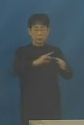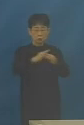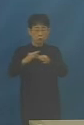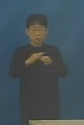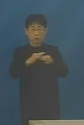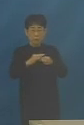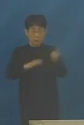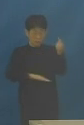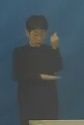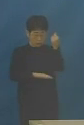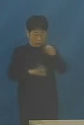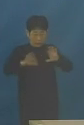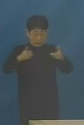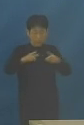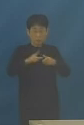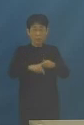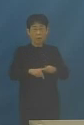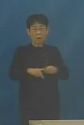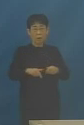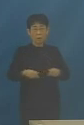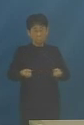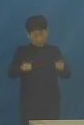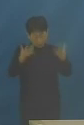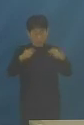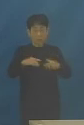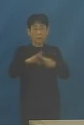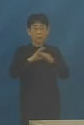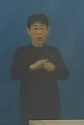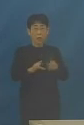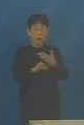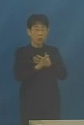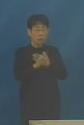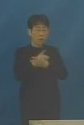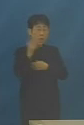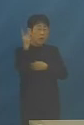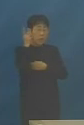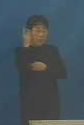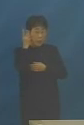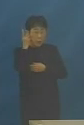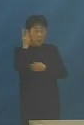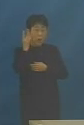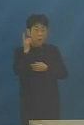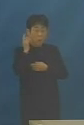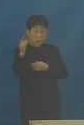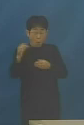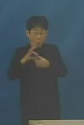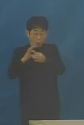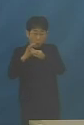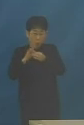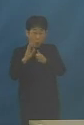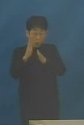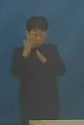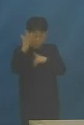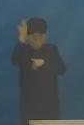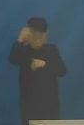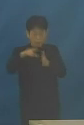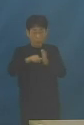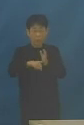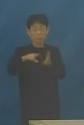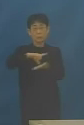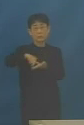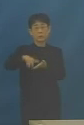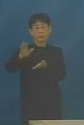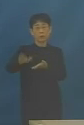ます携帯電話をかけることにすら苦労しているというような地域の実態がある中でデジタル化